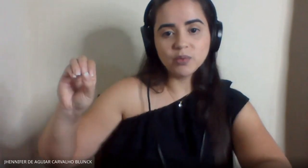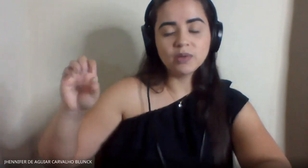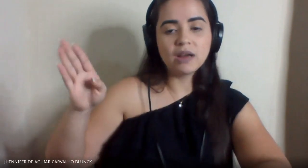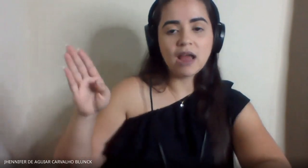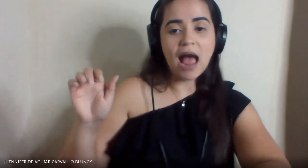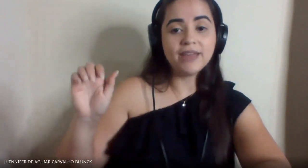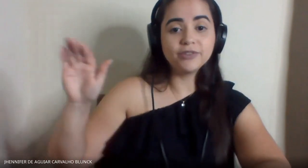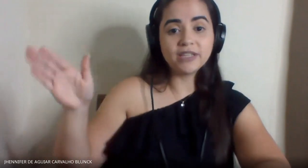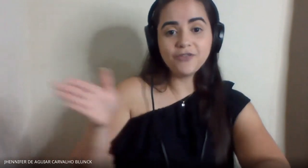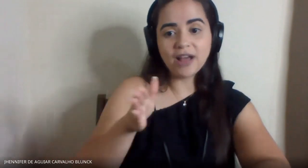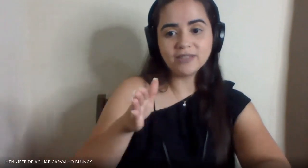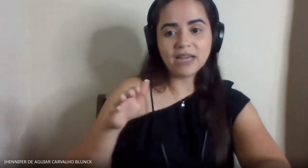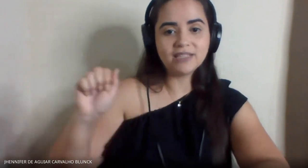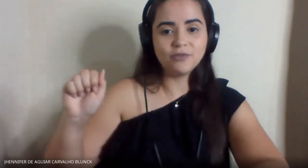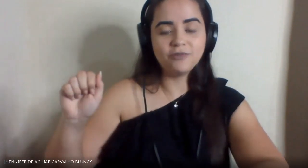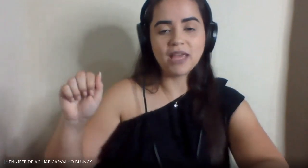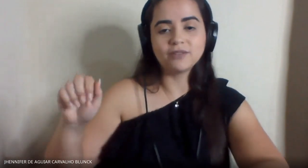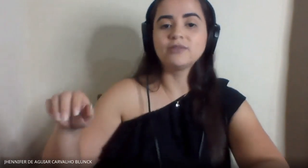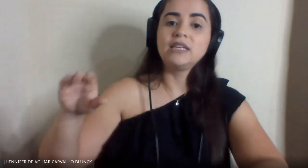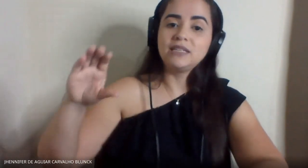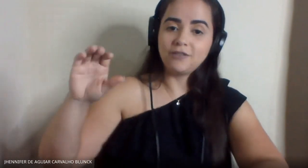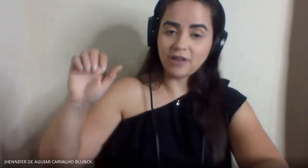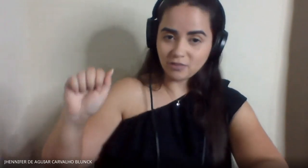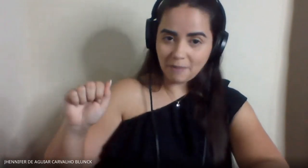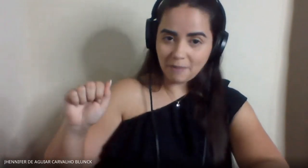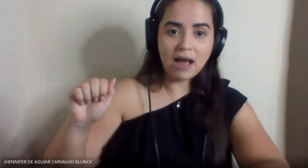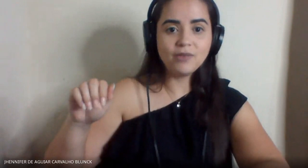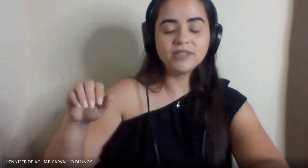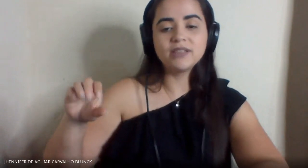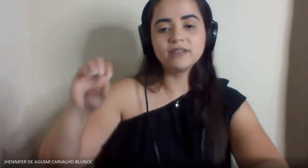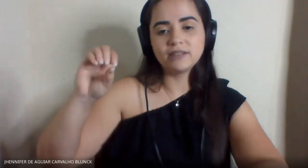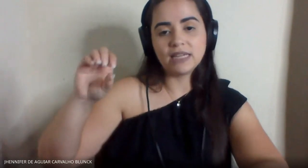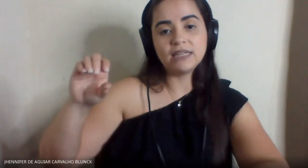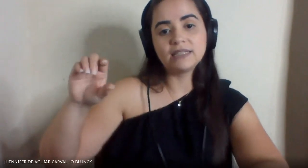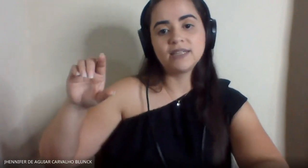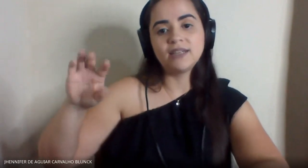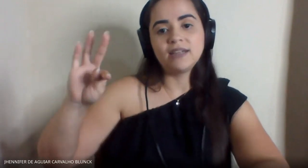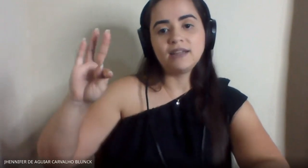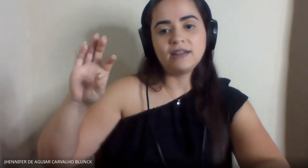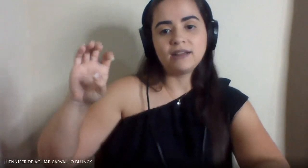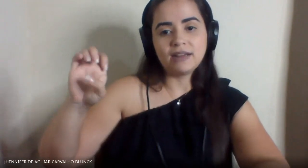Castelo. Aí você não faz mais esse movimento. Você faz uma pausa, né?